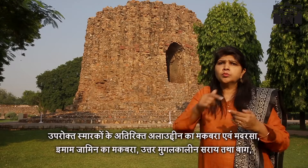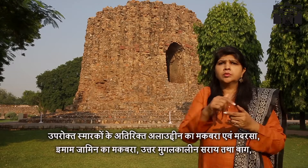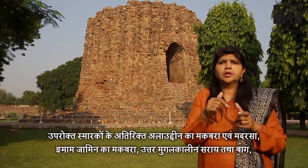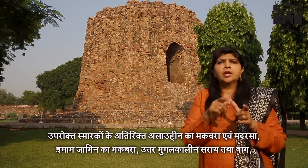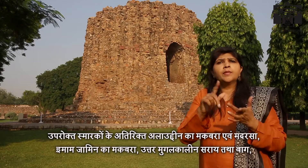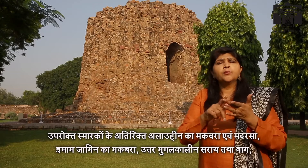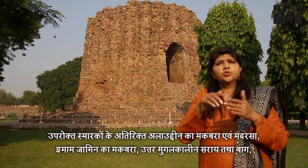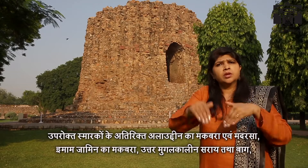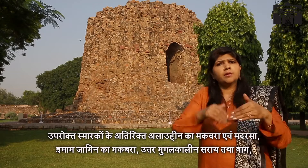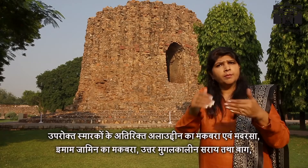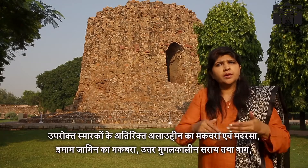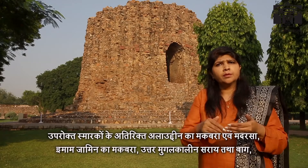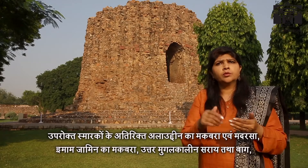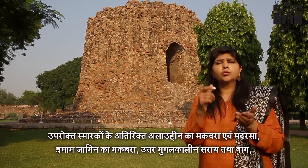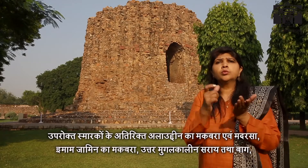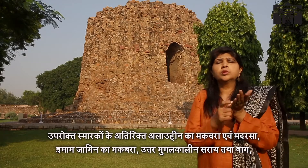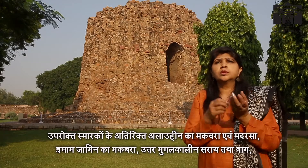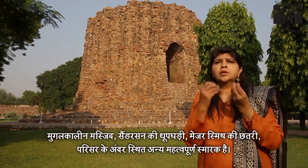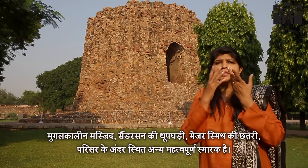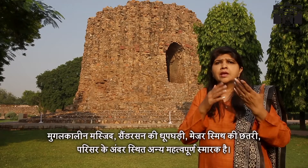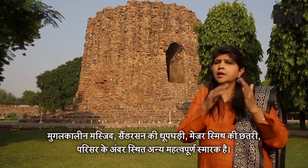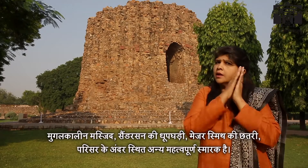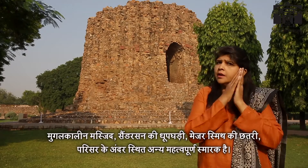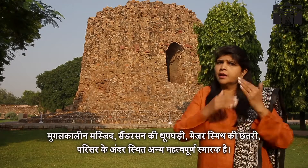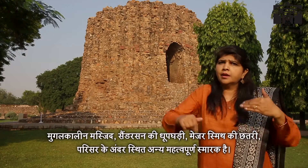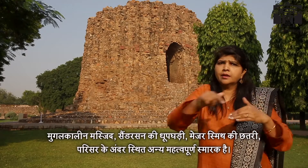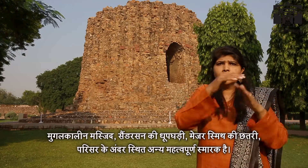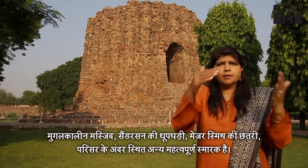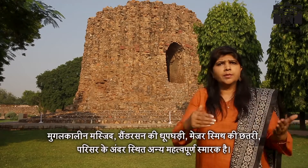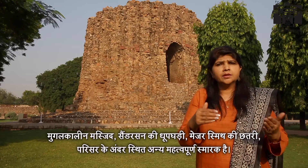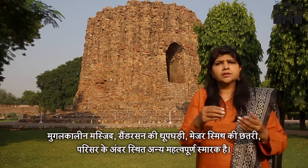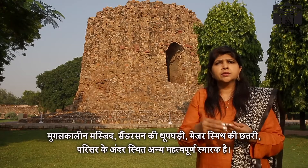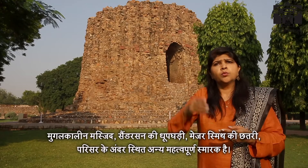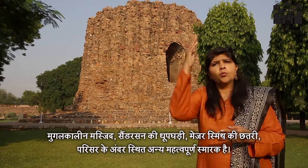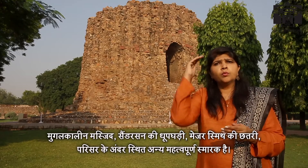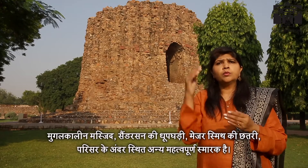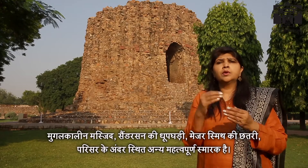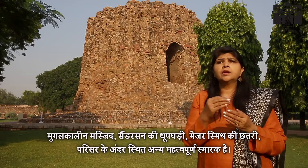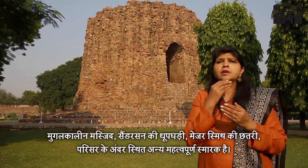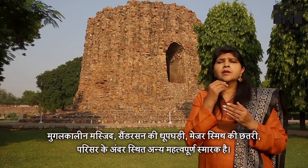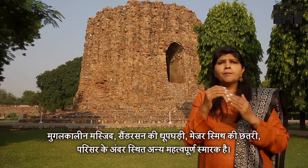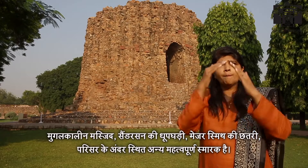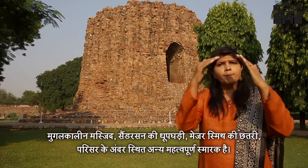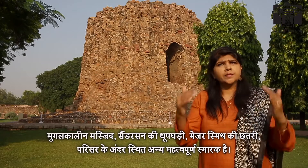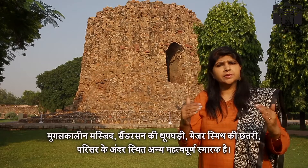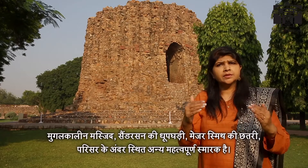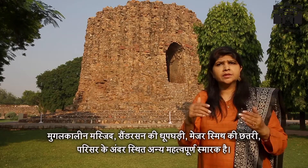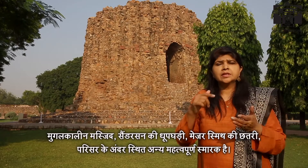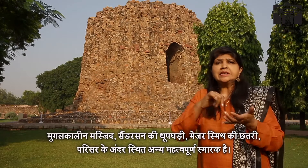उत्तर मुगलकालीन सराय तथा बाग, मुगलकालीन मस्जिद, सैंडरसन की धूप घड़ी,